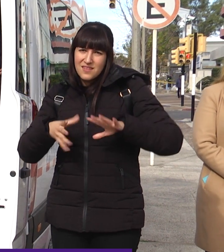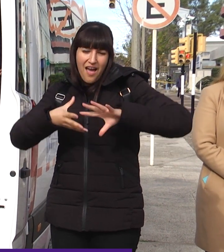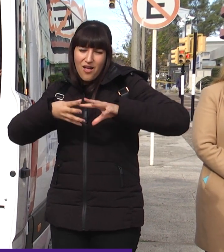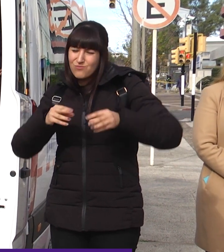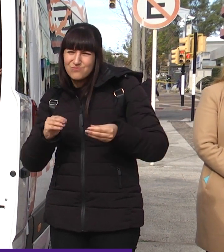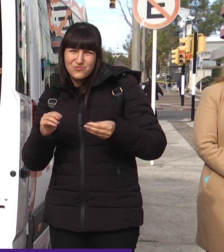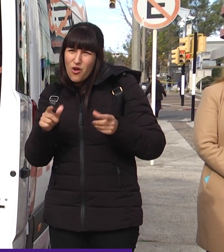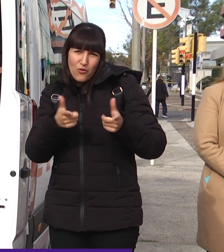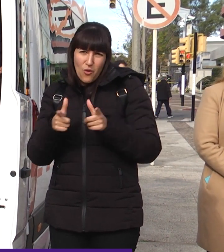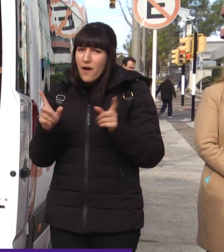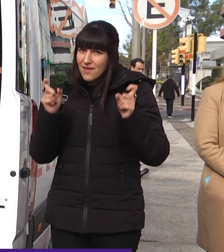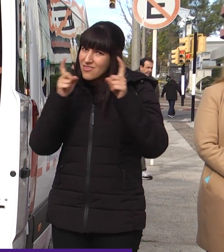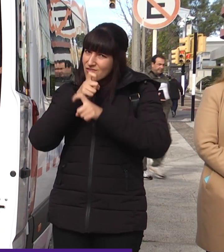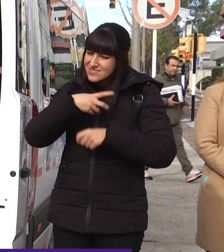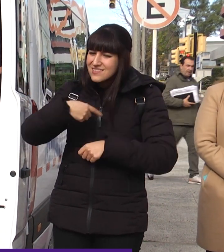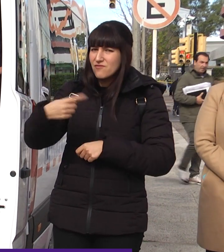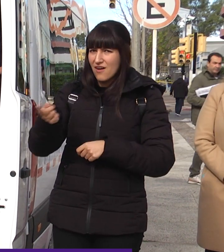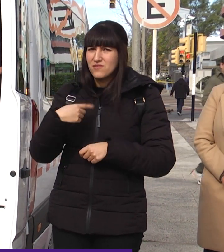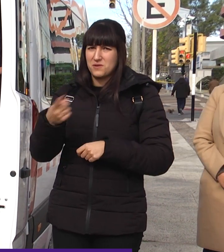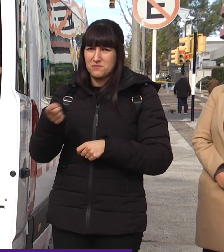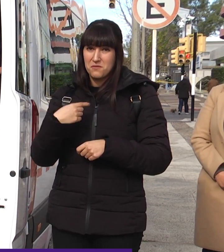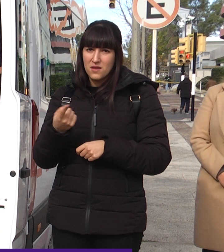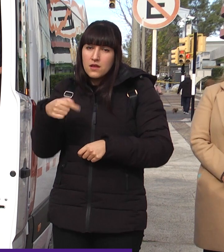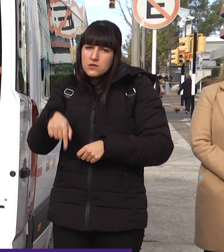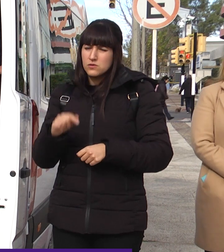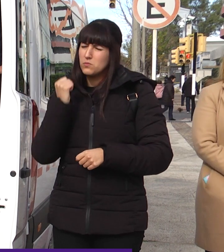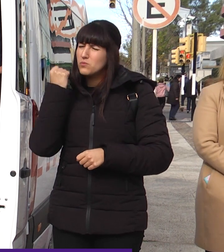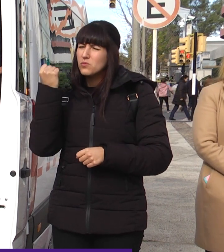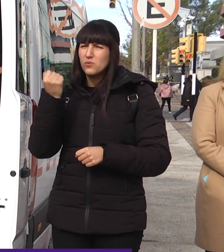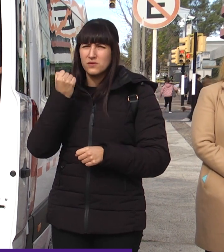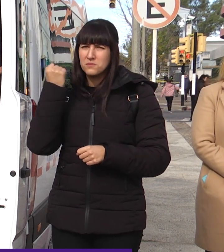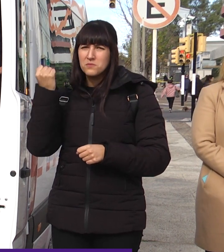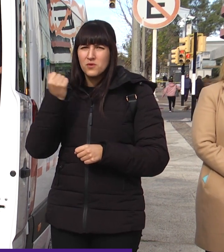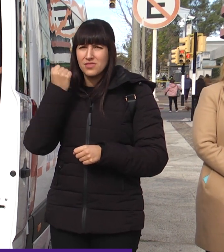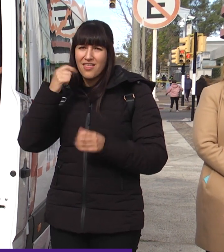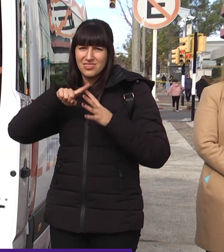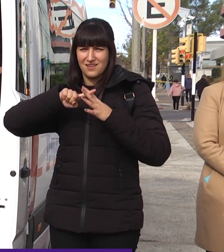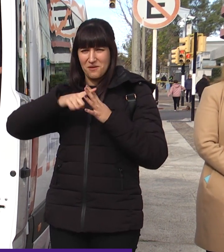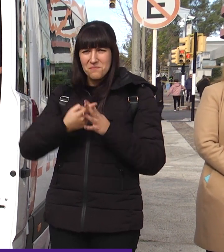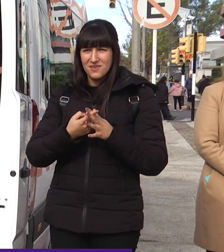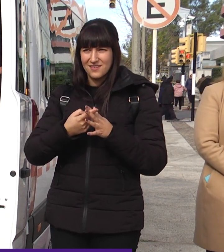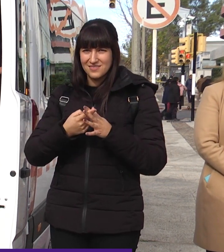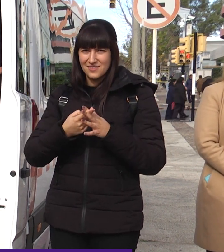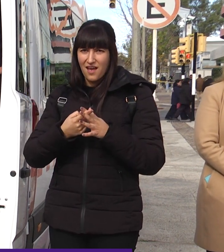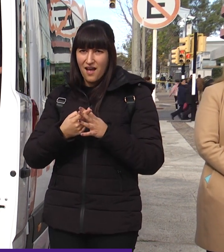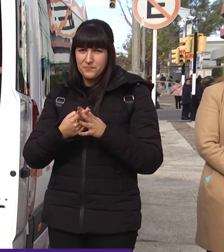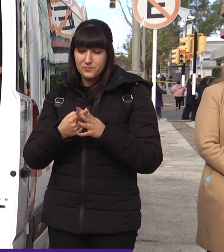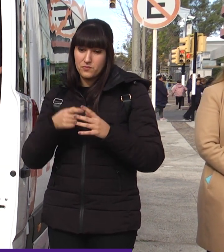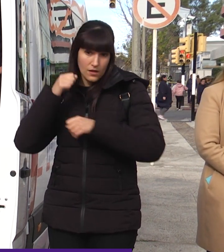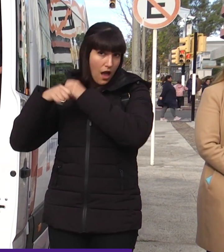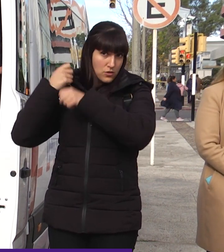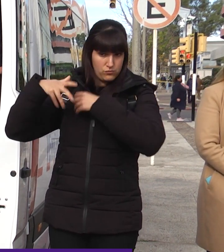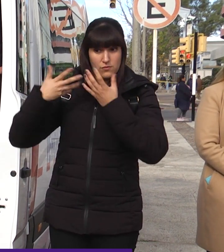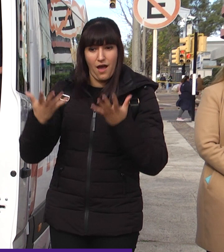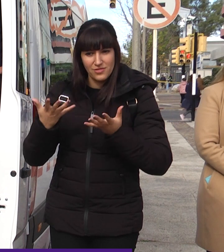para llevar de Punto a Punto B No sé por eso es es muy importante esta herramienta que ha estado activa muchos años está